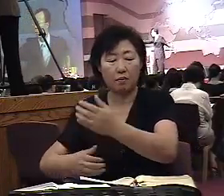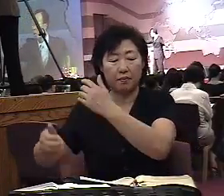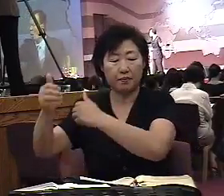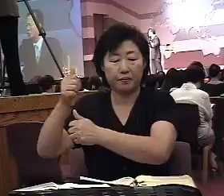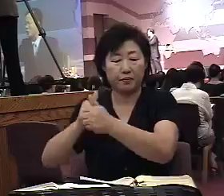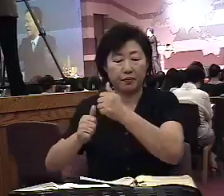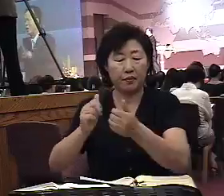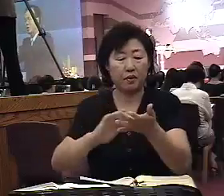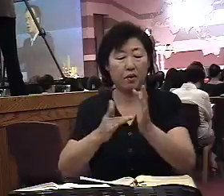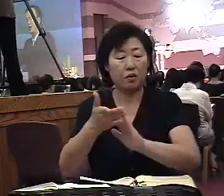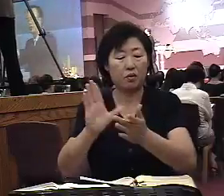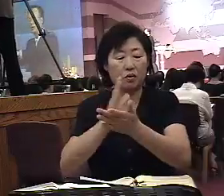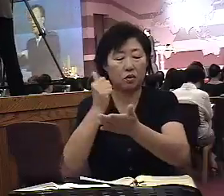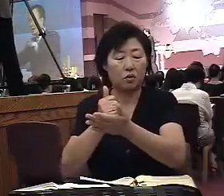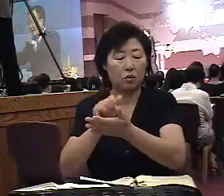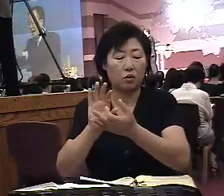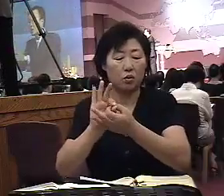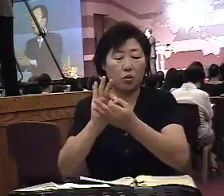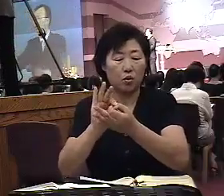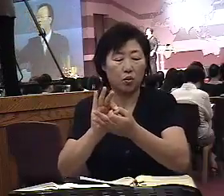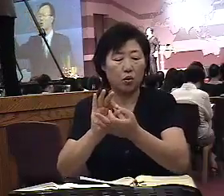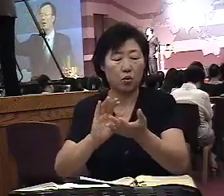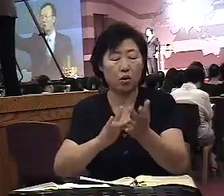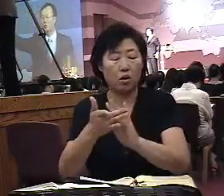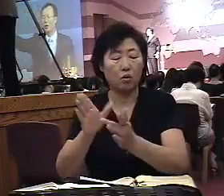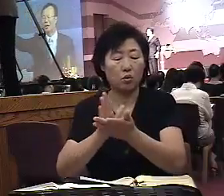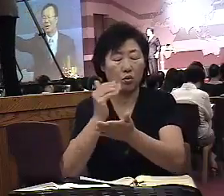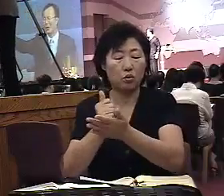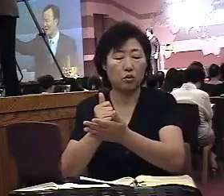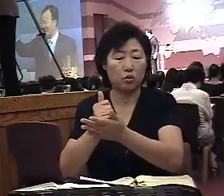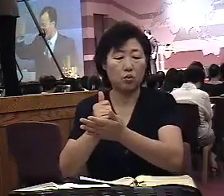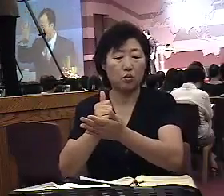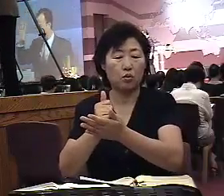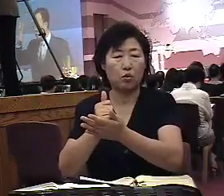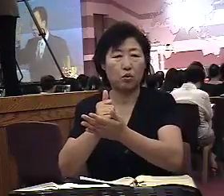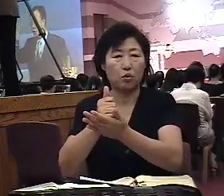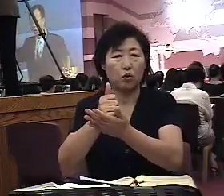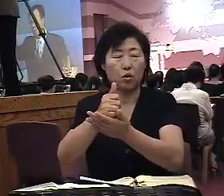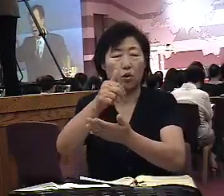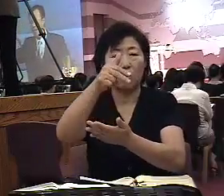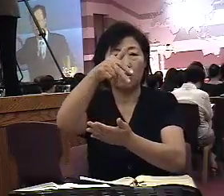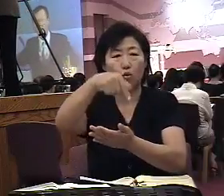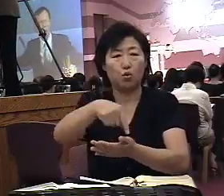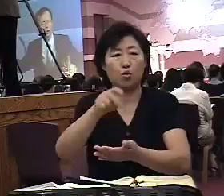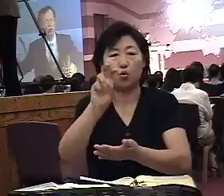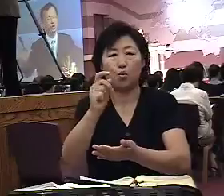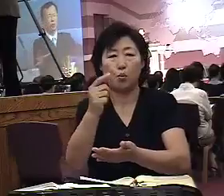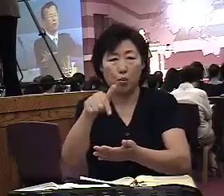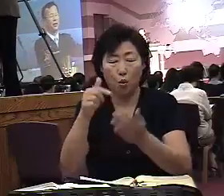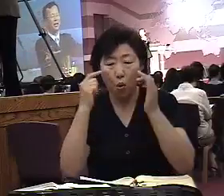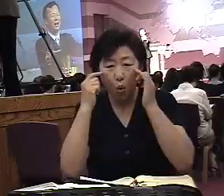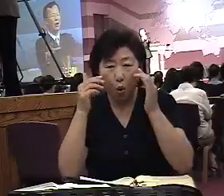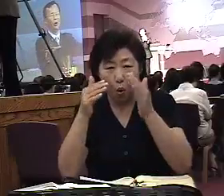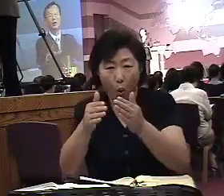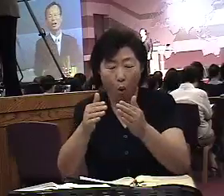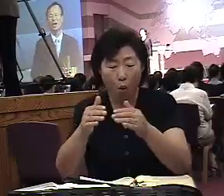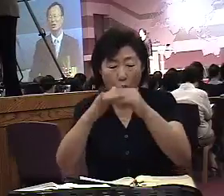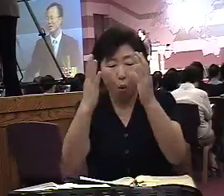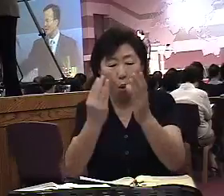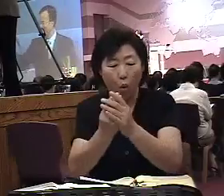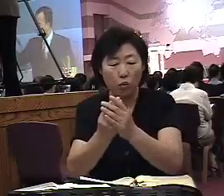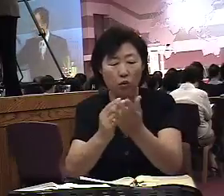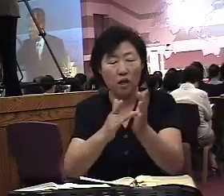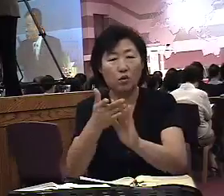통해 모든 약속을 이루는 예수 그리스도가 주목이 되고 예수 그리스도로 말미암아 모든 축복이 온